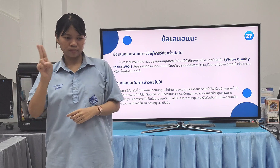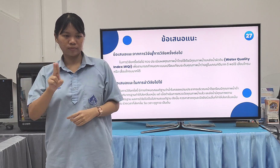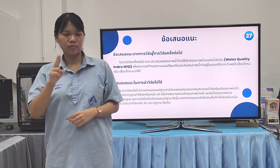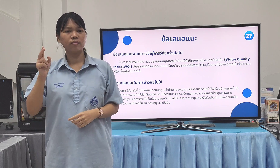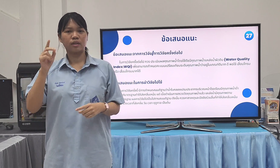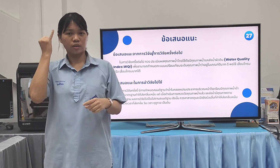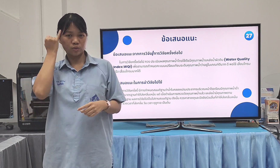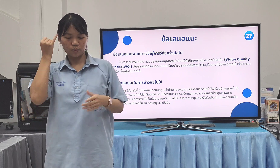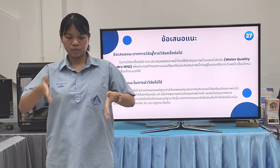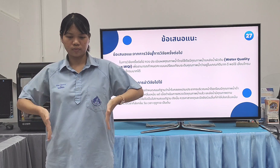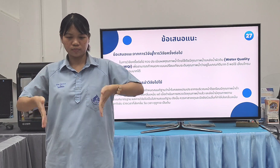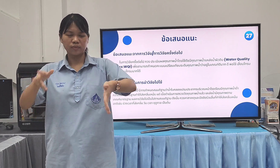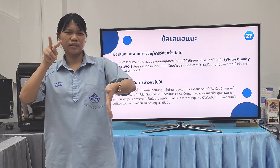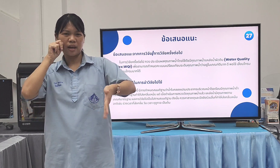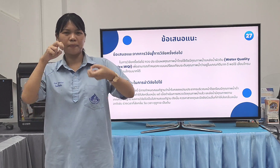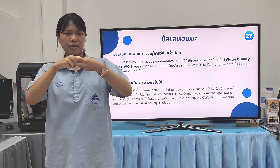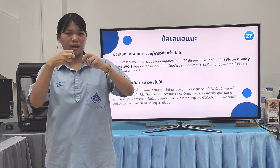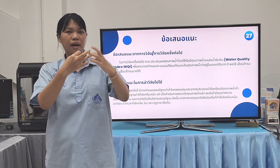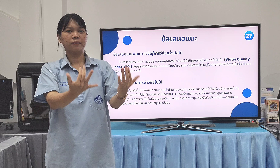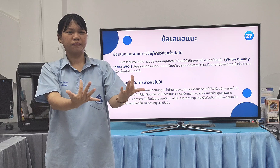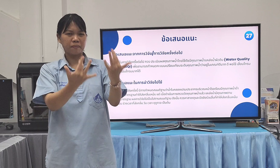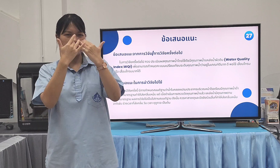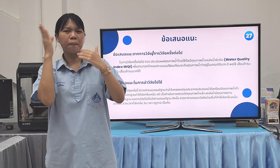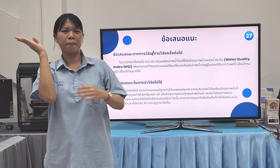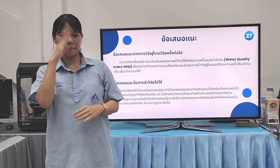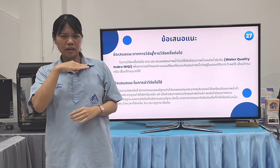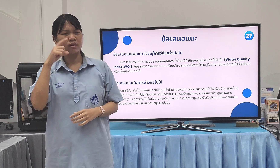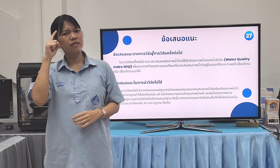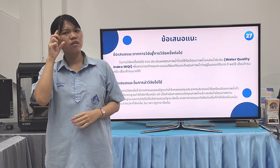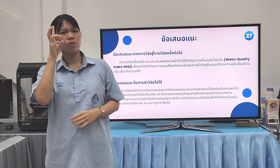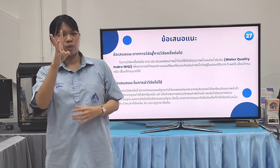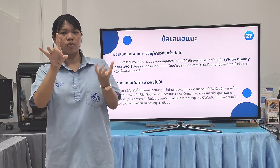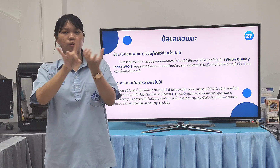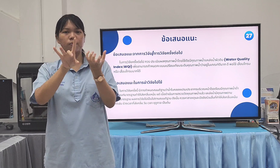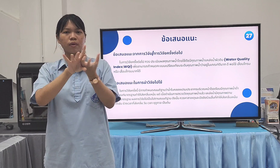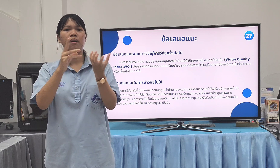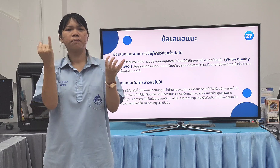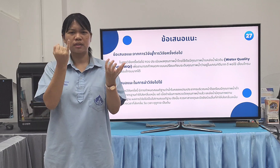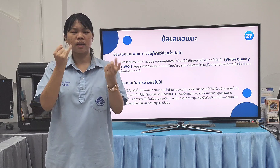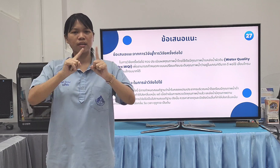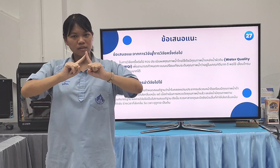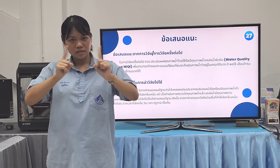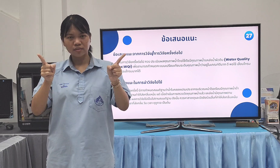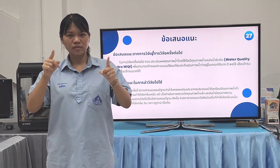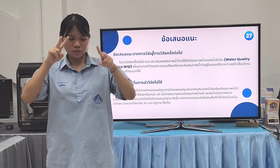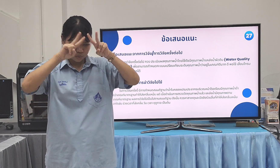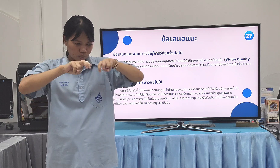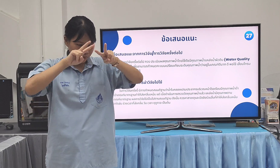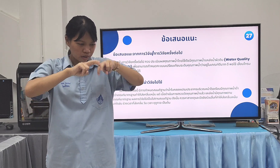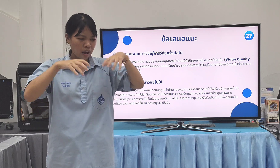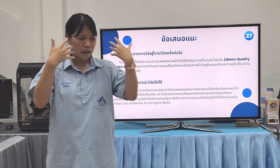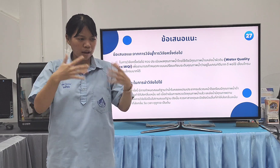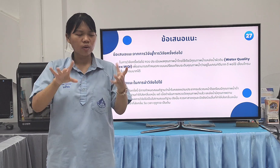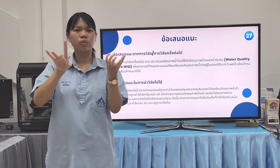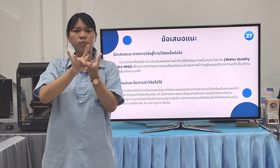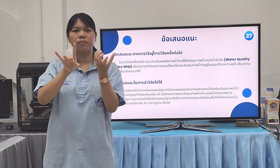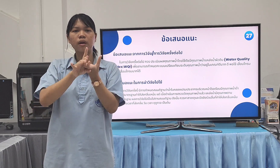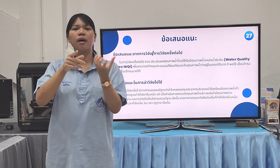จากการกำหนดสมมติฐานว่าน้ำในคลองหน้าโรงเรียนส่งกลิ่นเหม็นเพราะคุณภาพน้ำต่ำกว่าเกณฑ์มาตรฐานแต่เมื่อทำการตรวจวัด